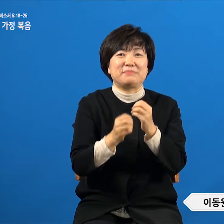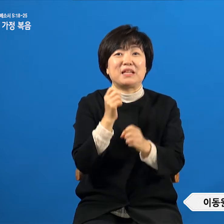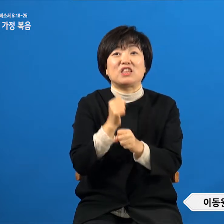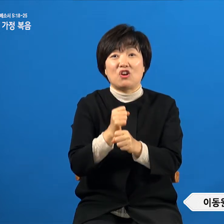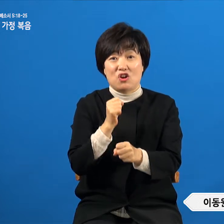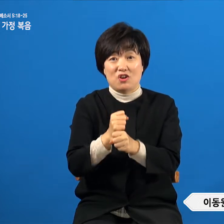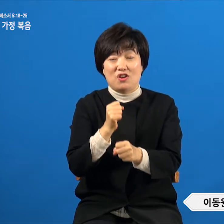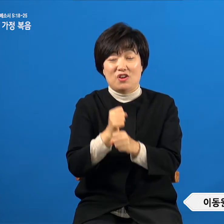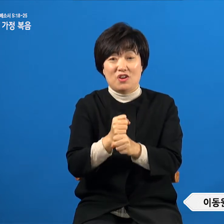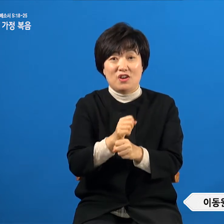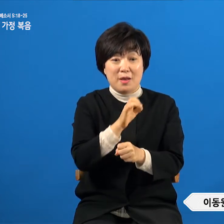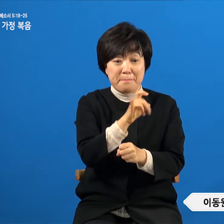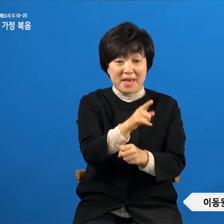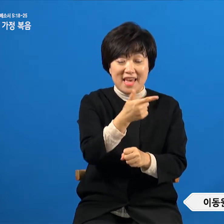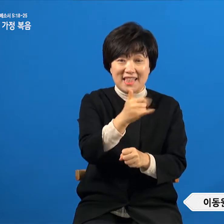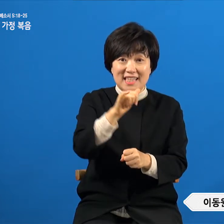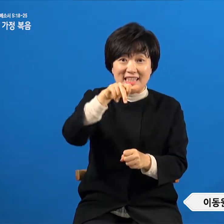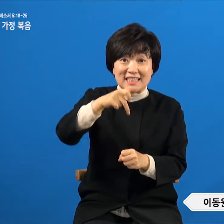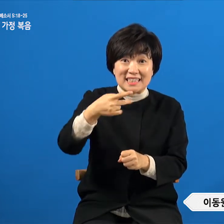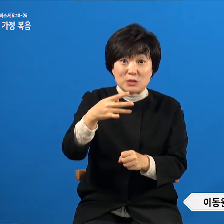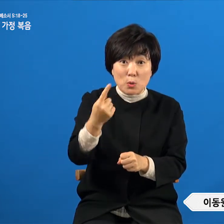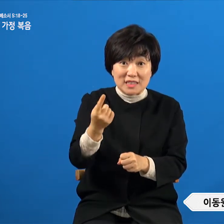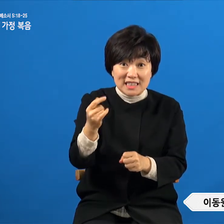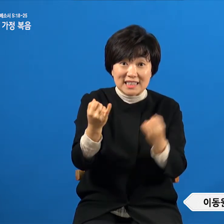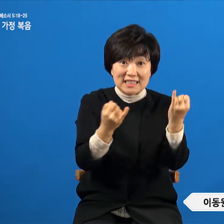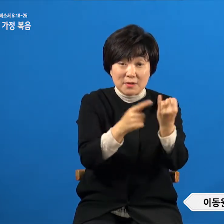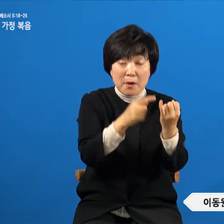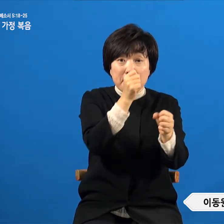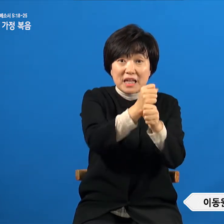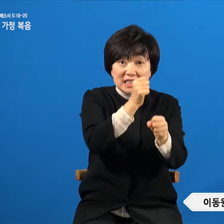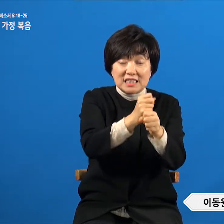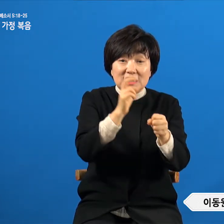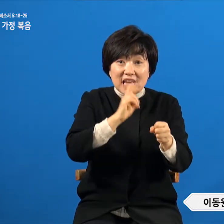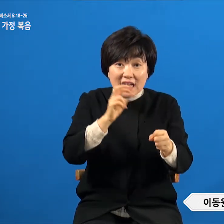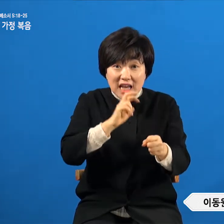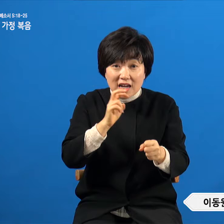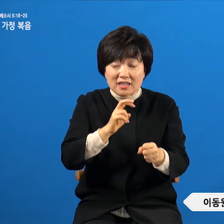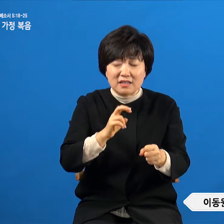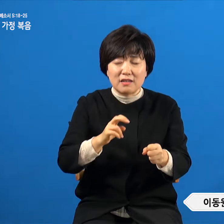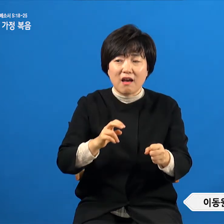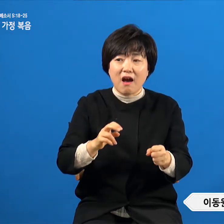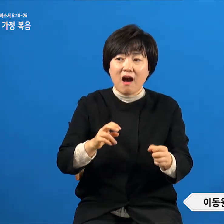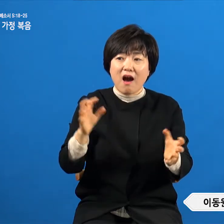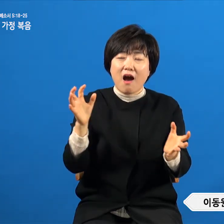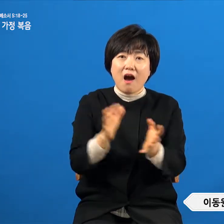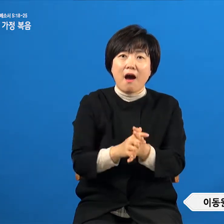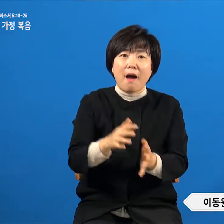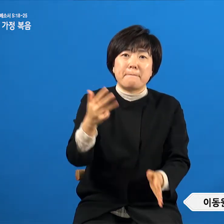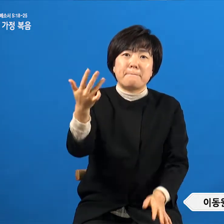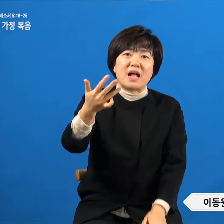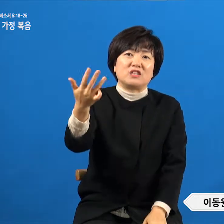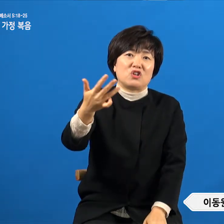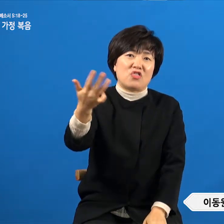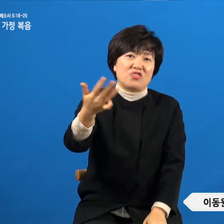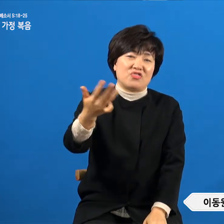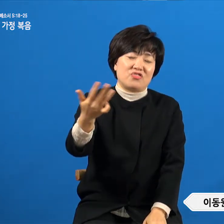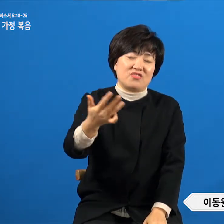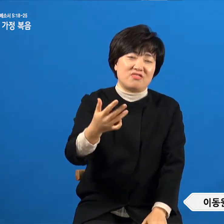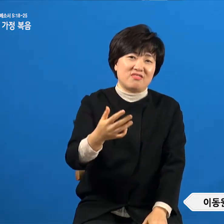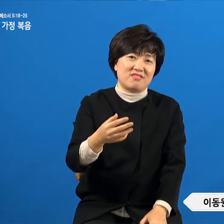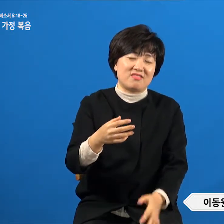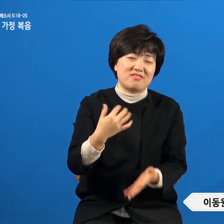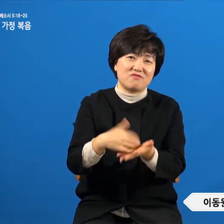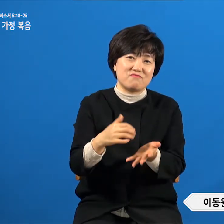만들기 시작합니다. 이 페니 크로스비에 의해서 만들어진 찬양이 무려 8,000 찬양시가